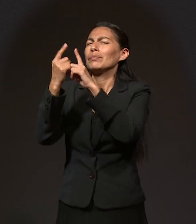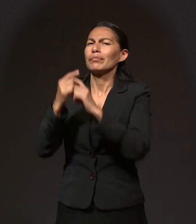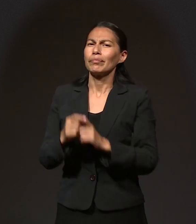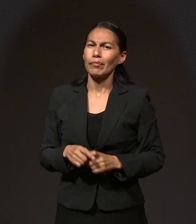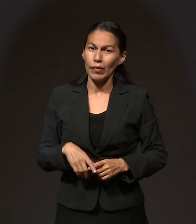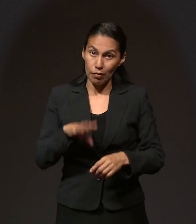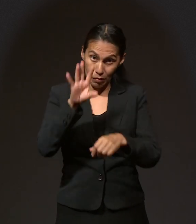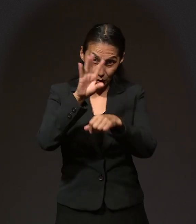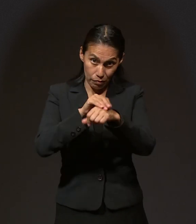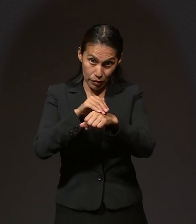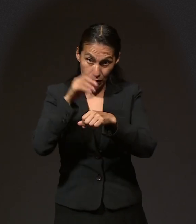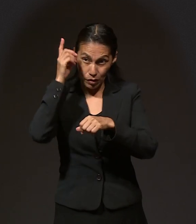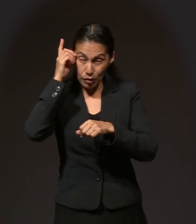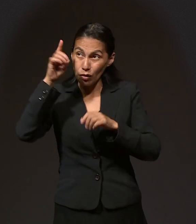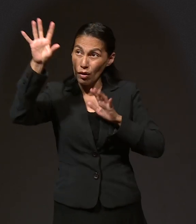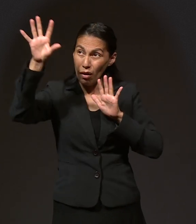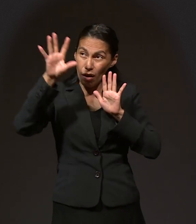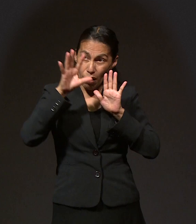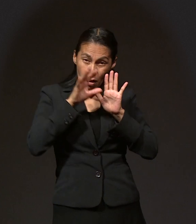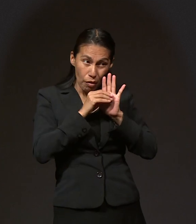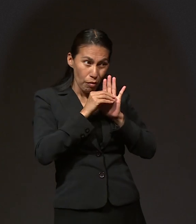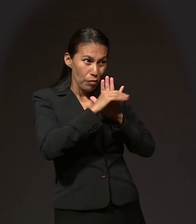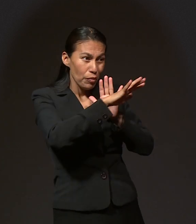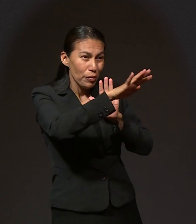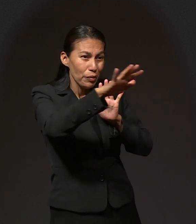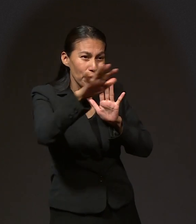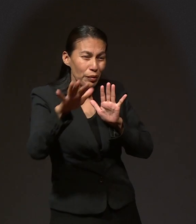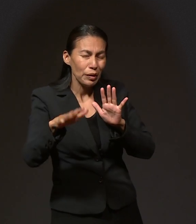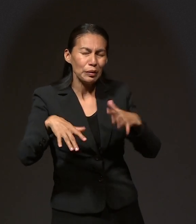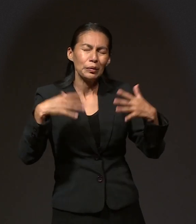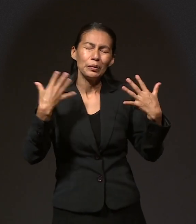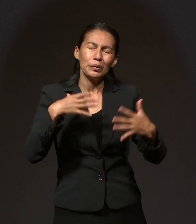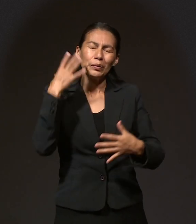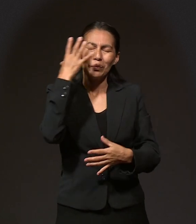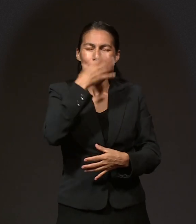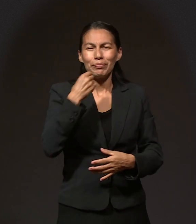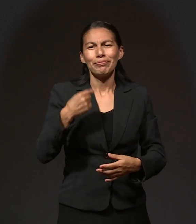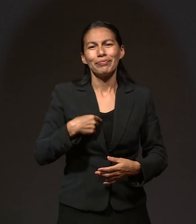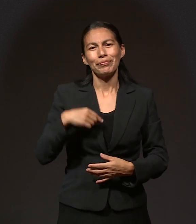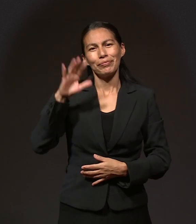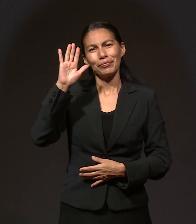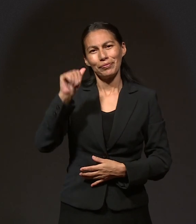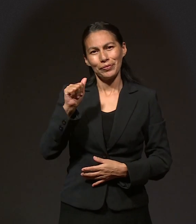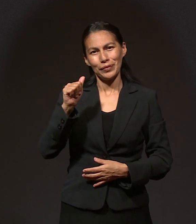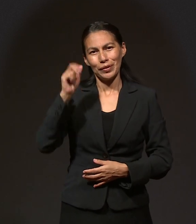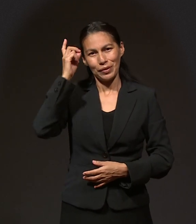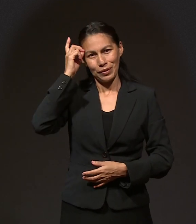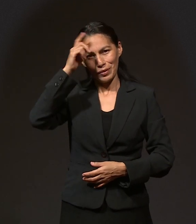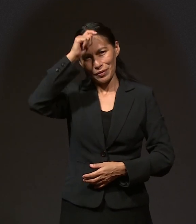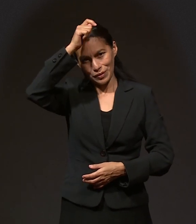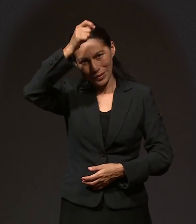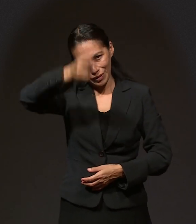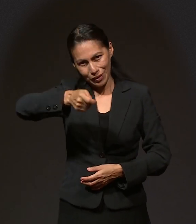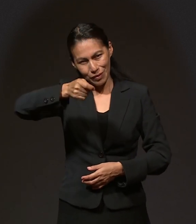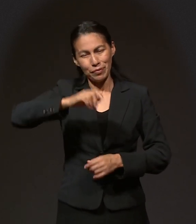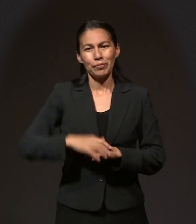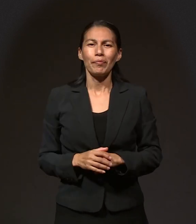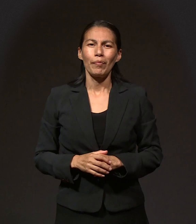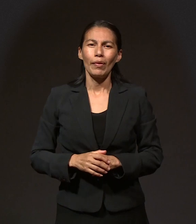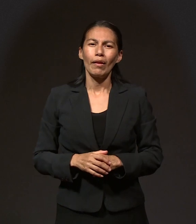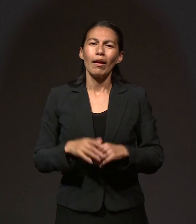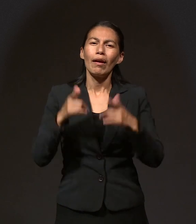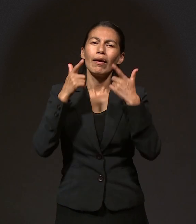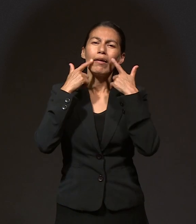Haz que el rostro de Dios brille en ti. Yo me despido con la bendición que Dios solamente puede